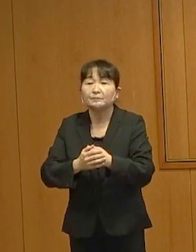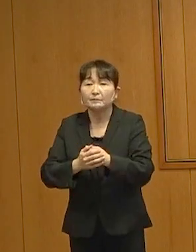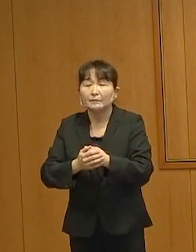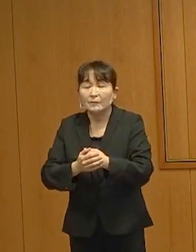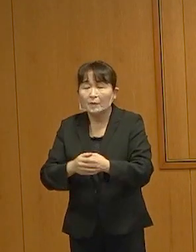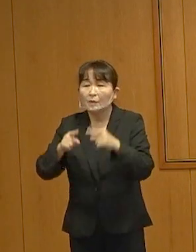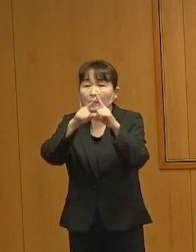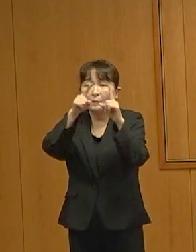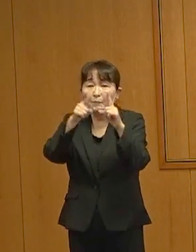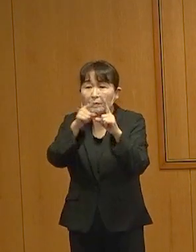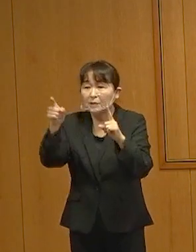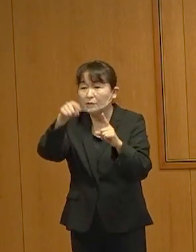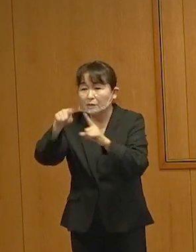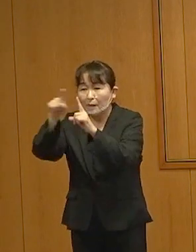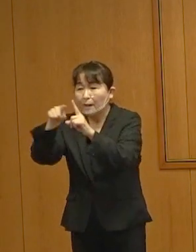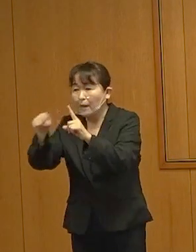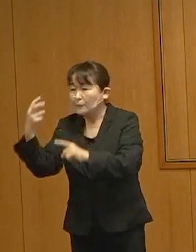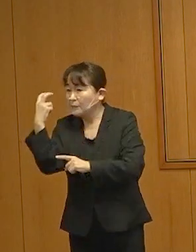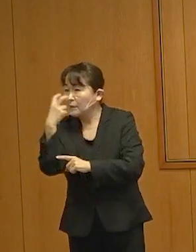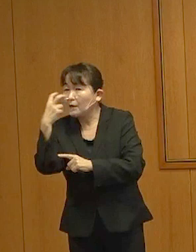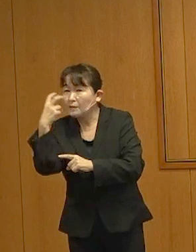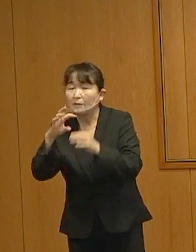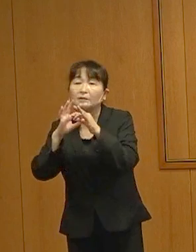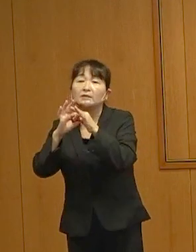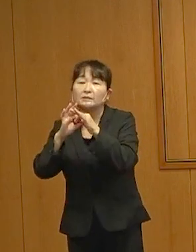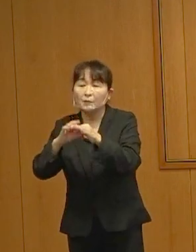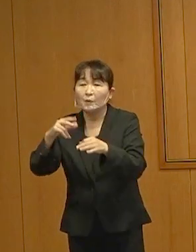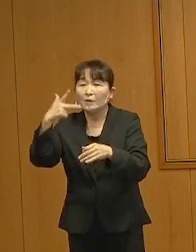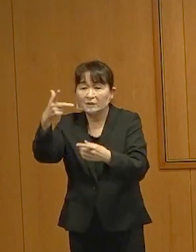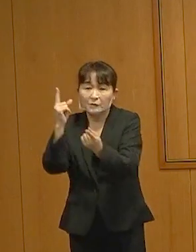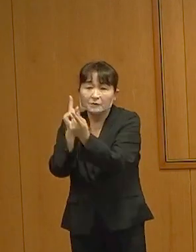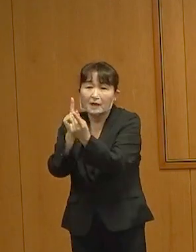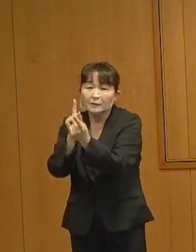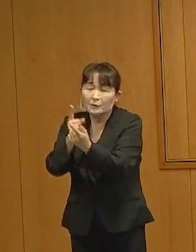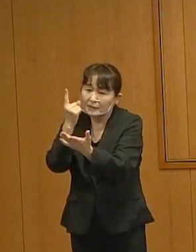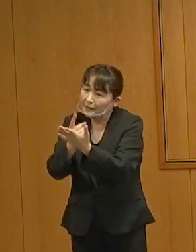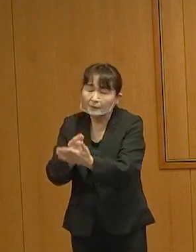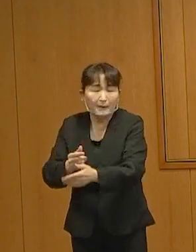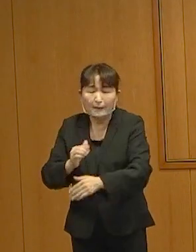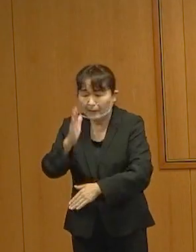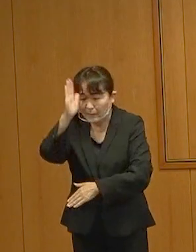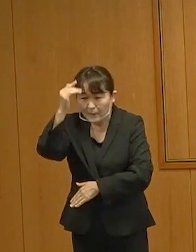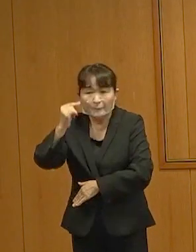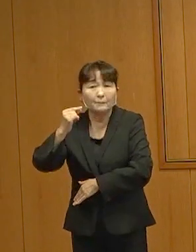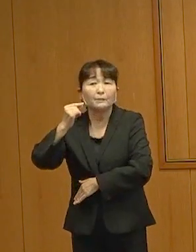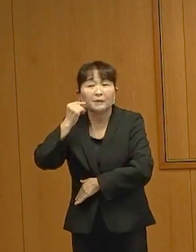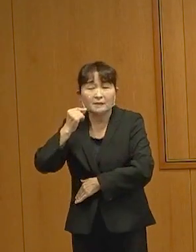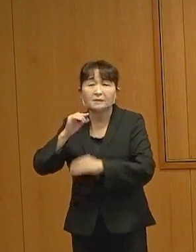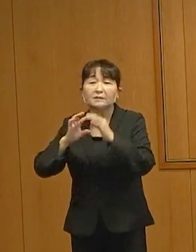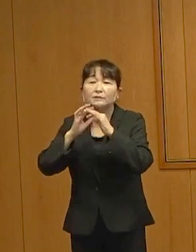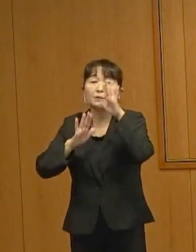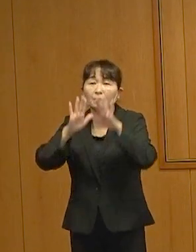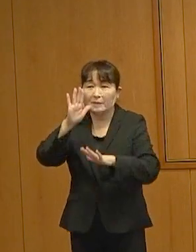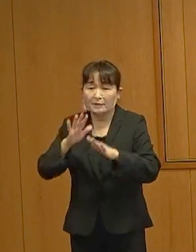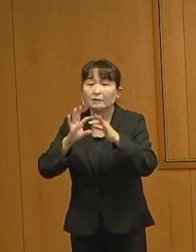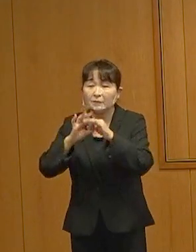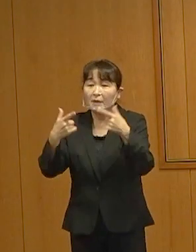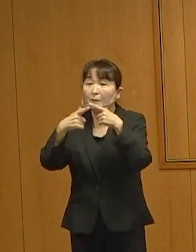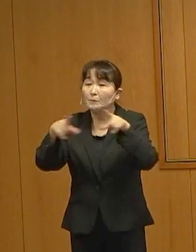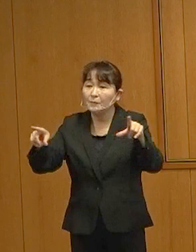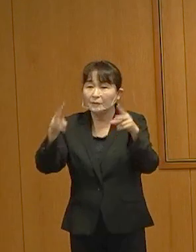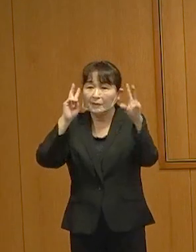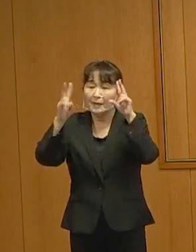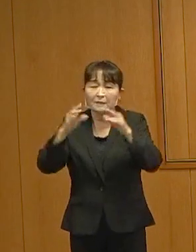PCR 検査等についてもですね、市の対応だけではできない状況がありましたので、民間まで委託をするような状